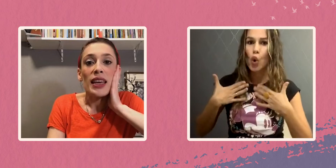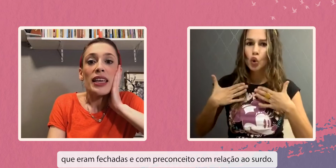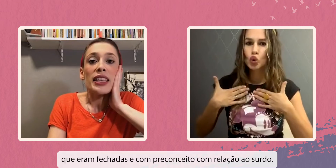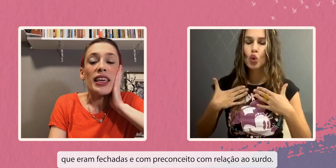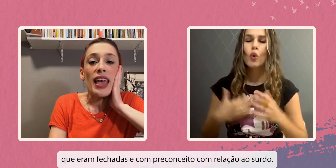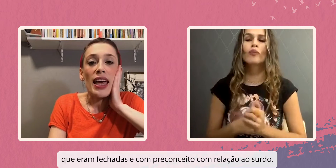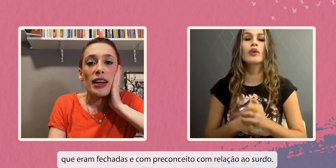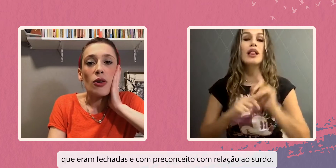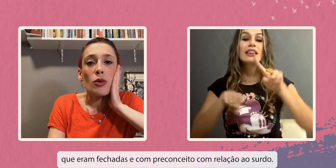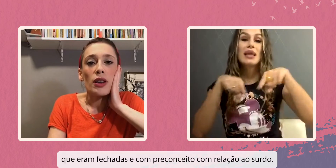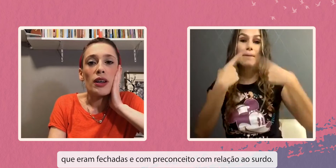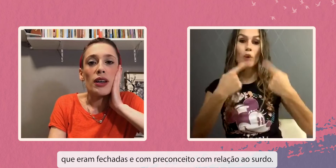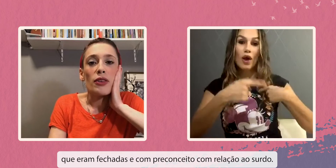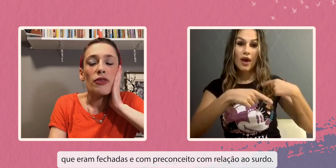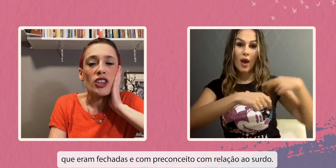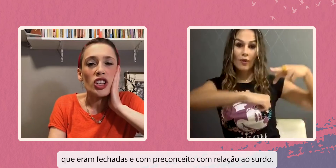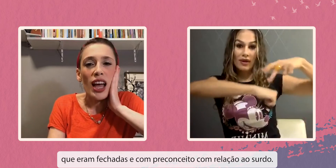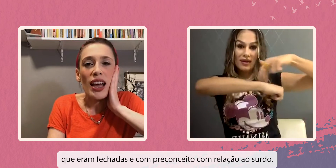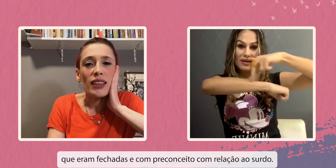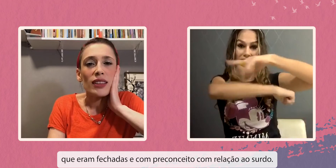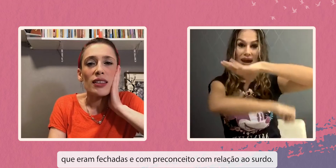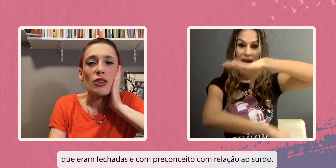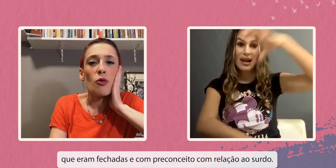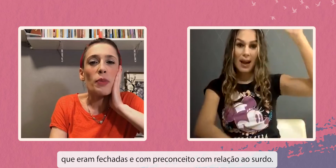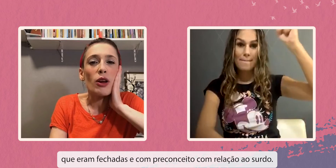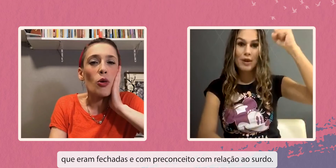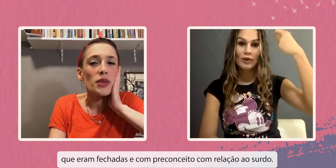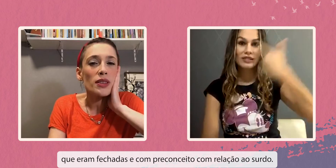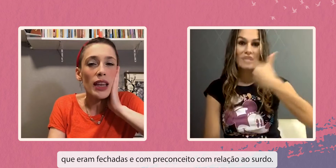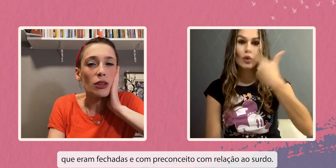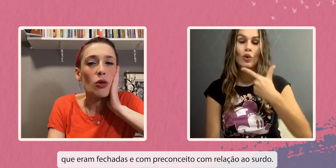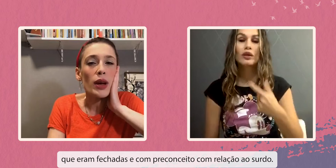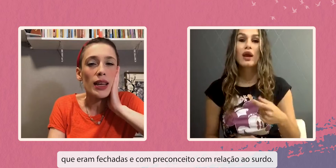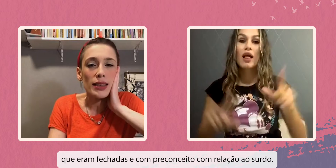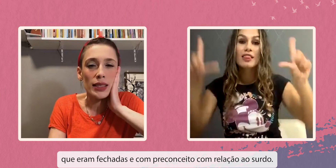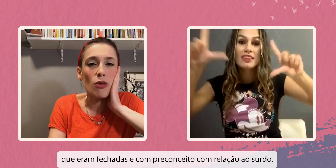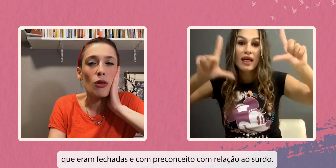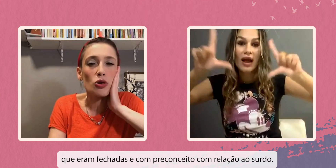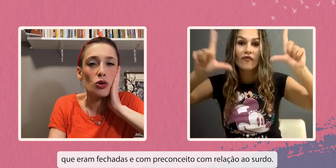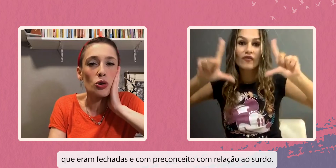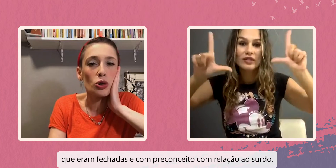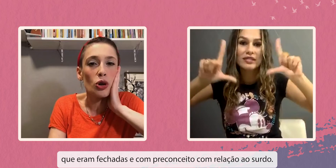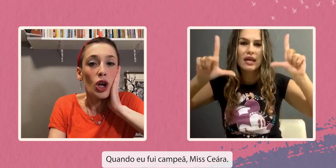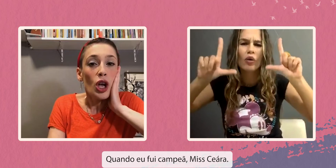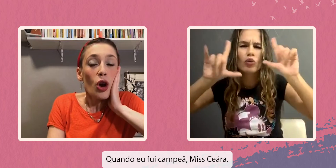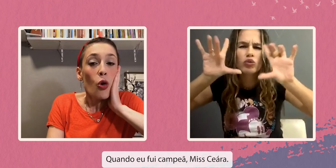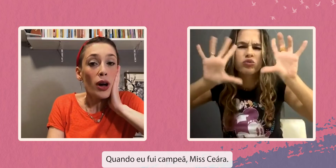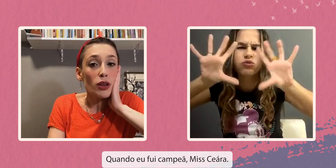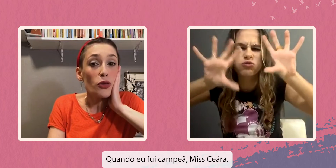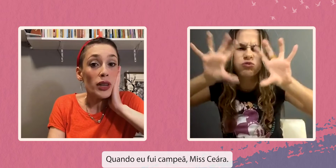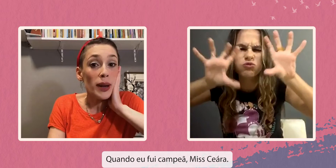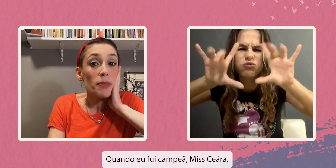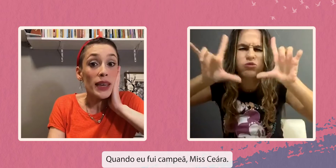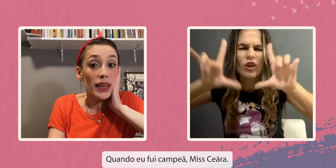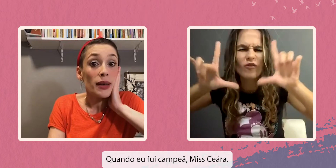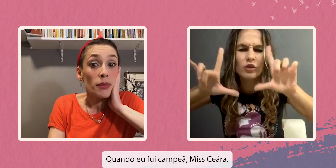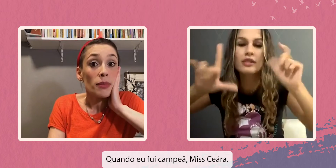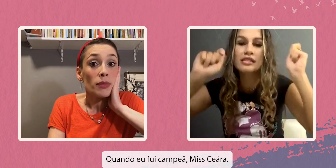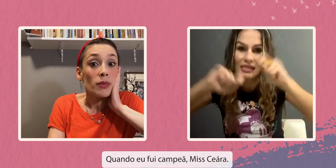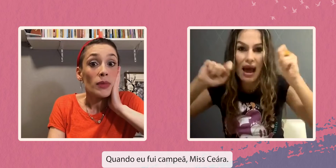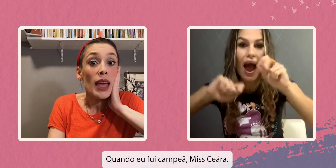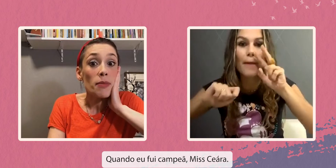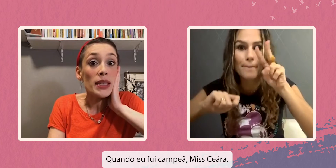famílias que eram fechadas e com preconceito com relação ao surdo, quando eu fui